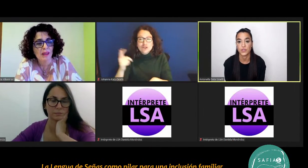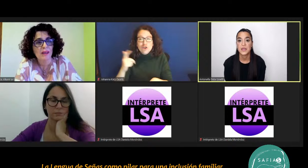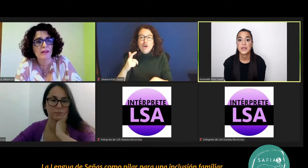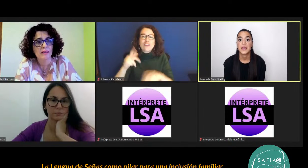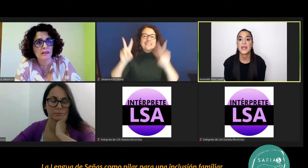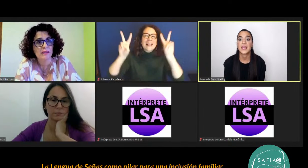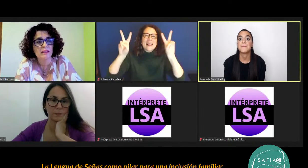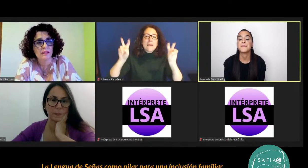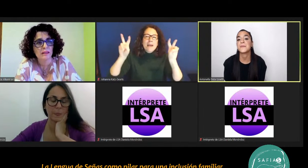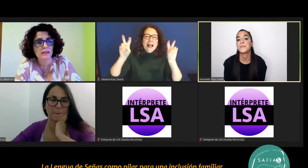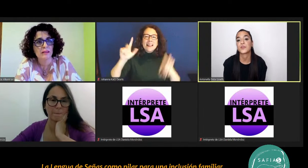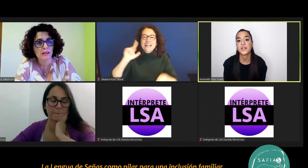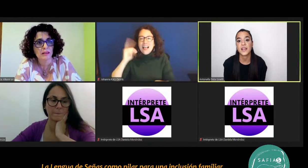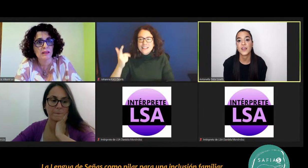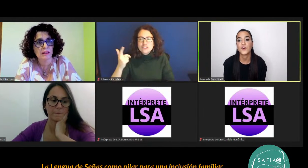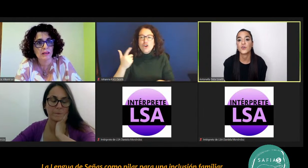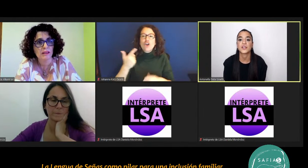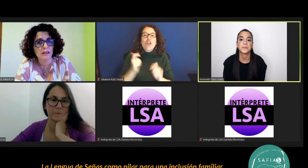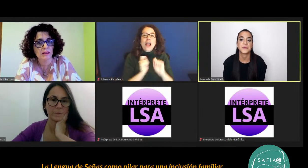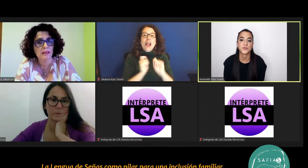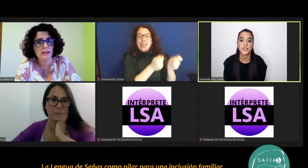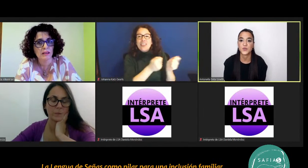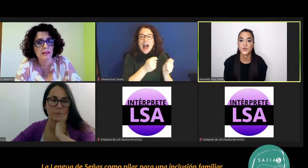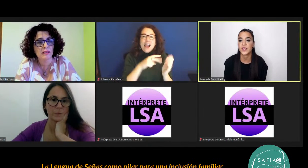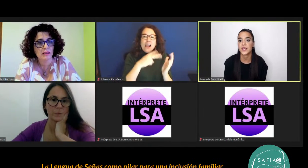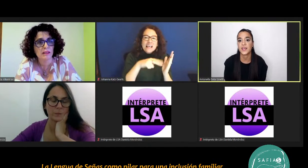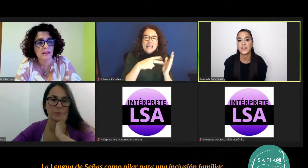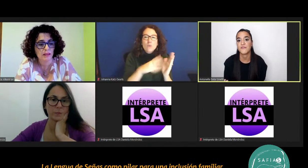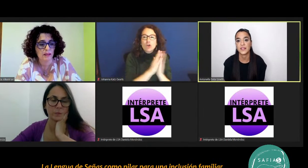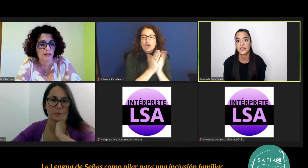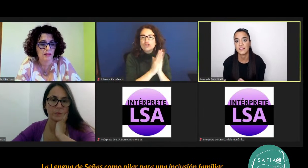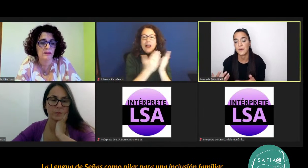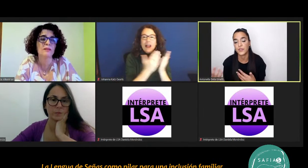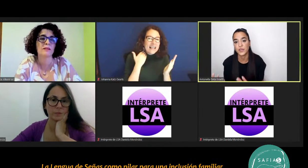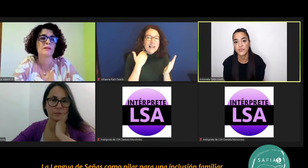sordos. Miran por tele otras personas sordas